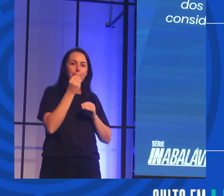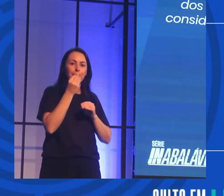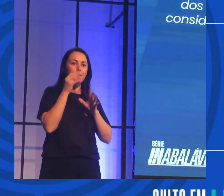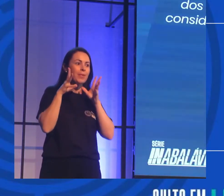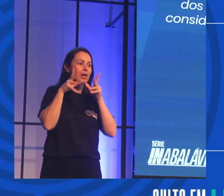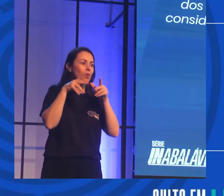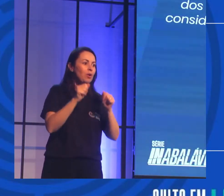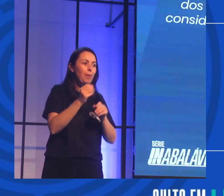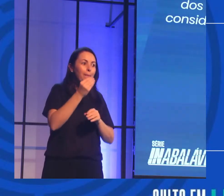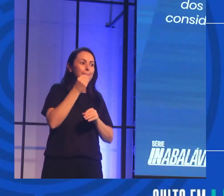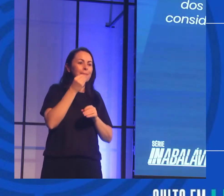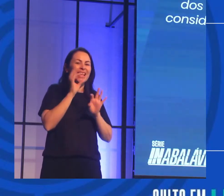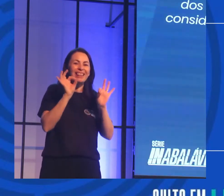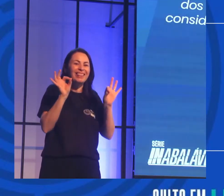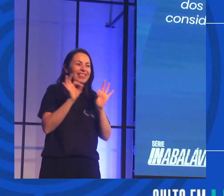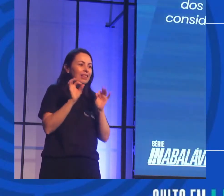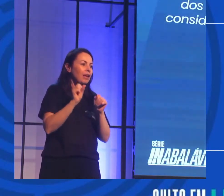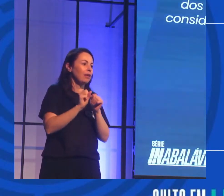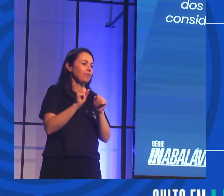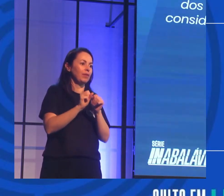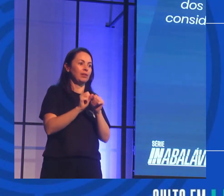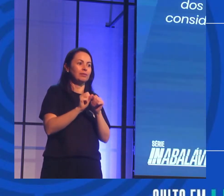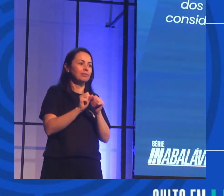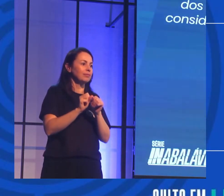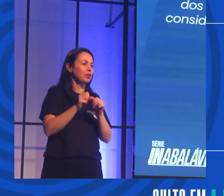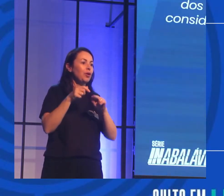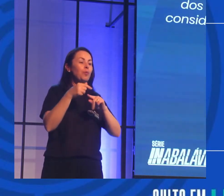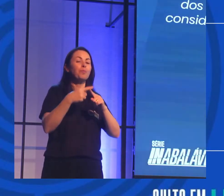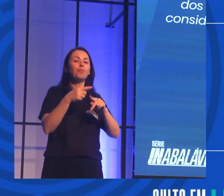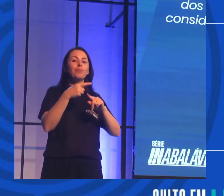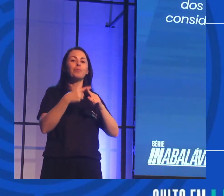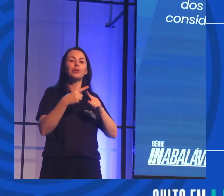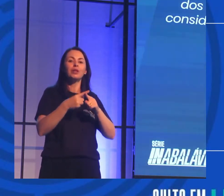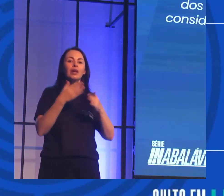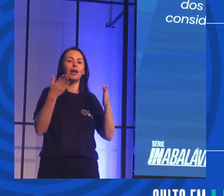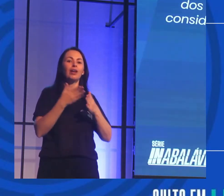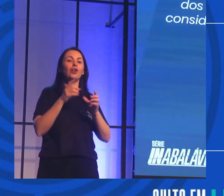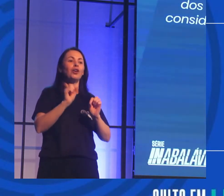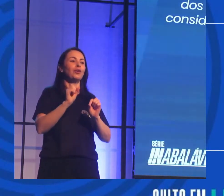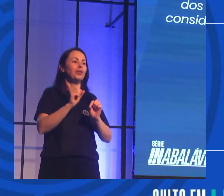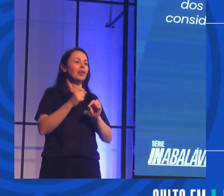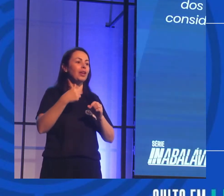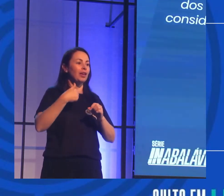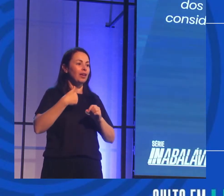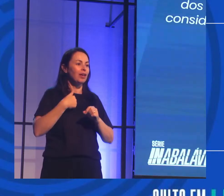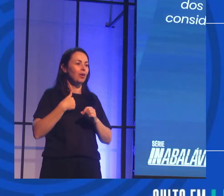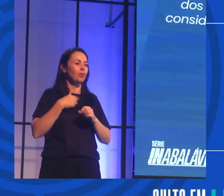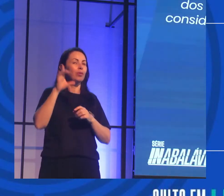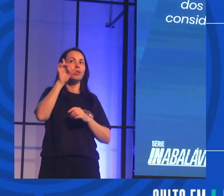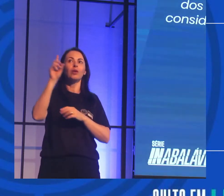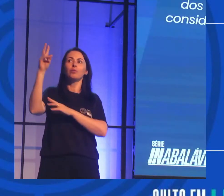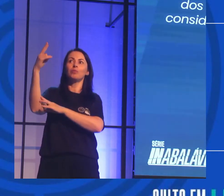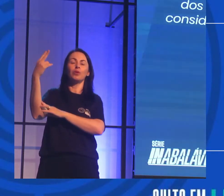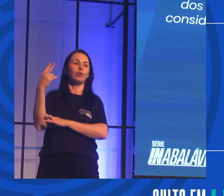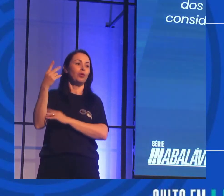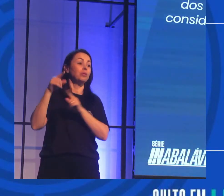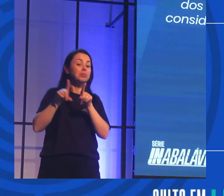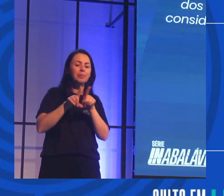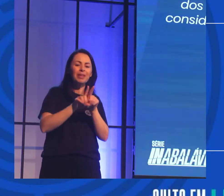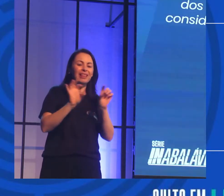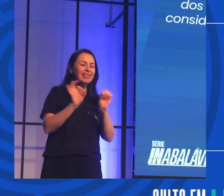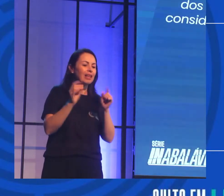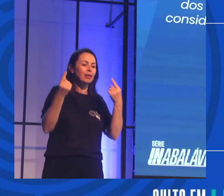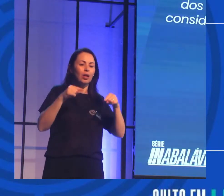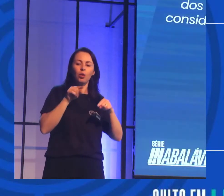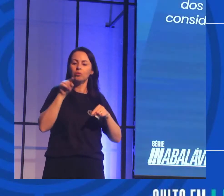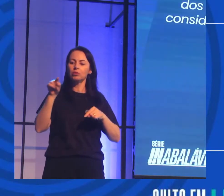Eles não fizeram mal algum, pois fui considerado inocente à vista de Deus. Também contra ti não cometi mal